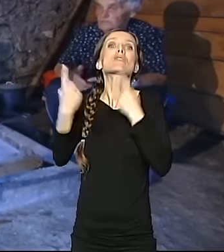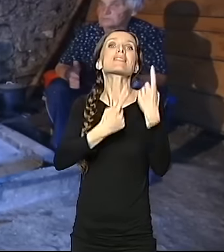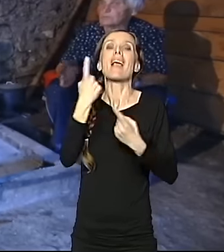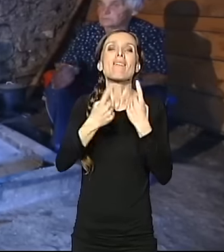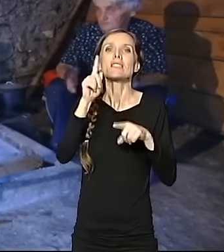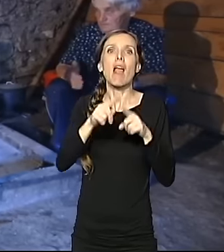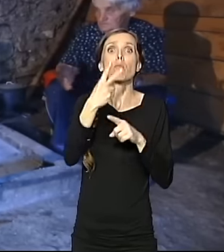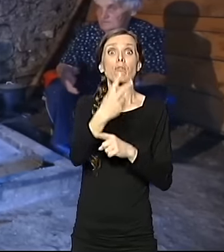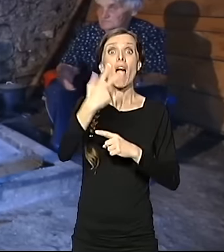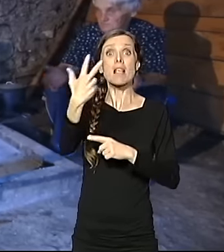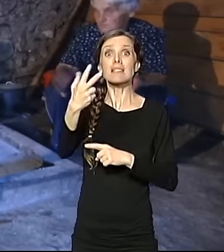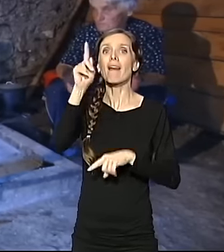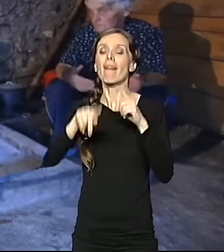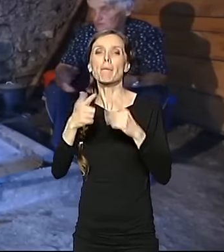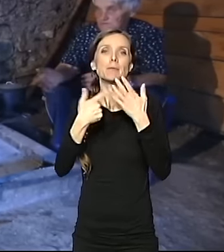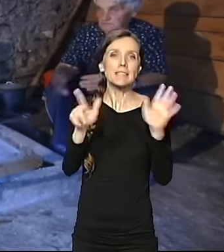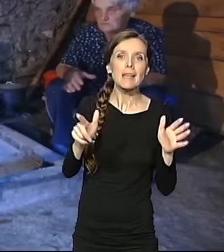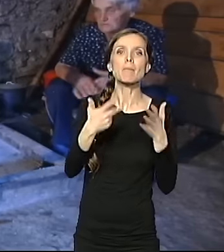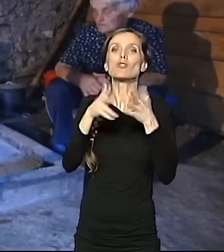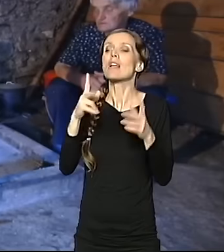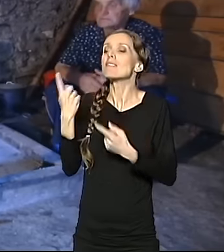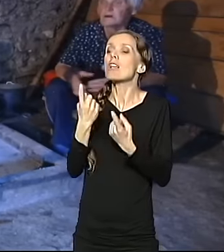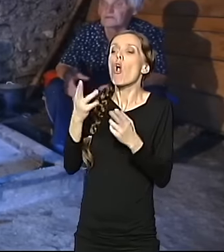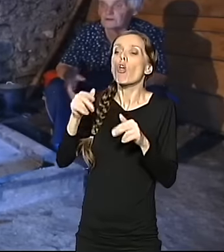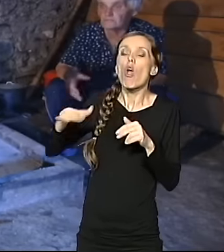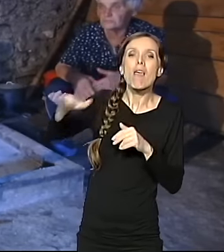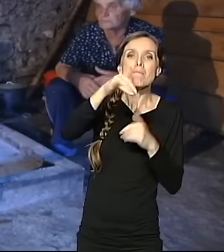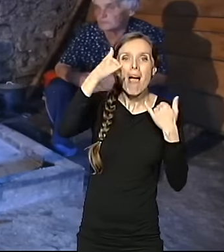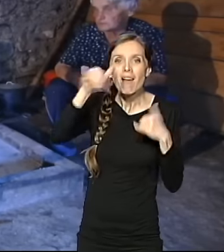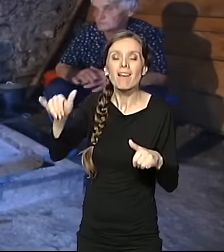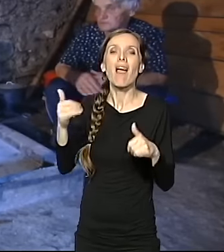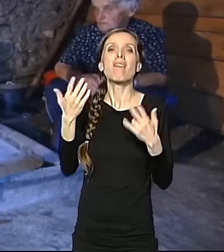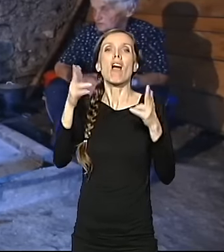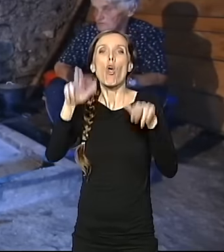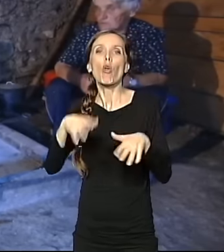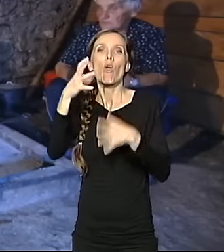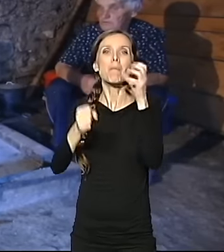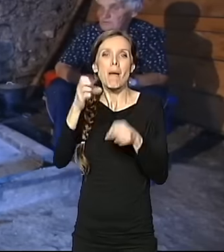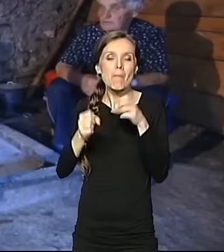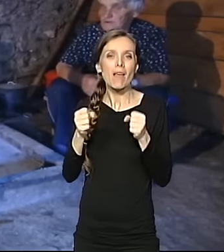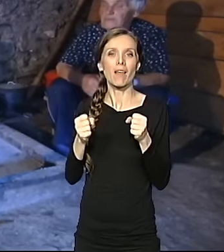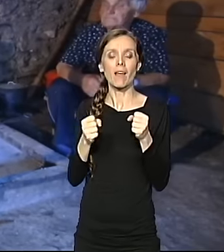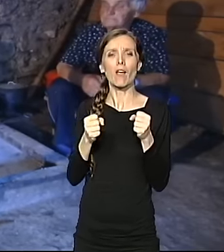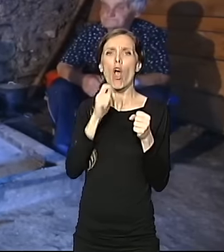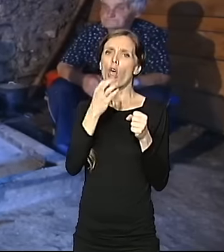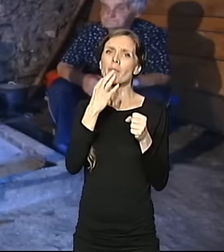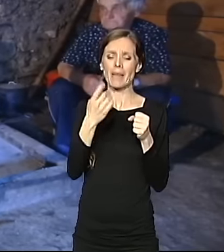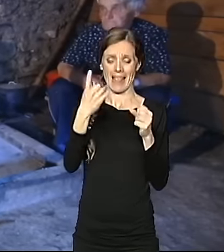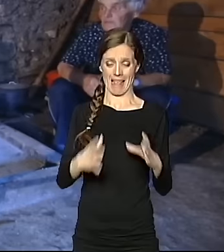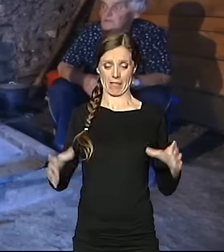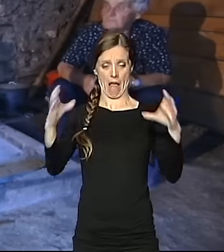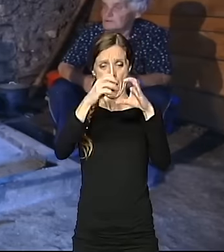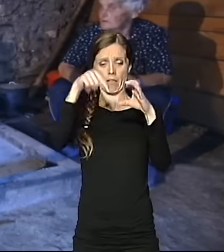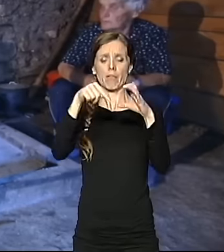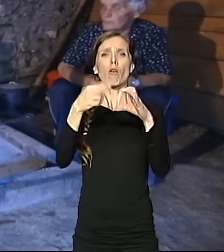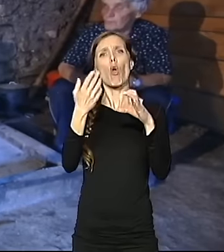nekad 18, to sve zavisi koliko imaš krava, koliko imaš mlijeka i tako. A koliko stane u jednu mešinu